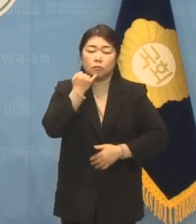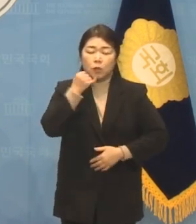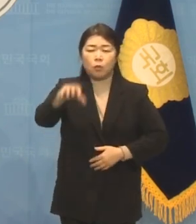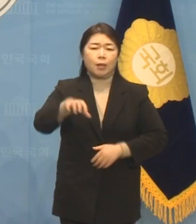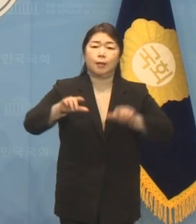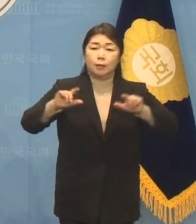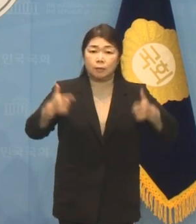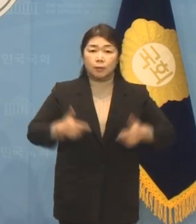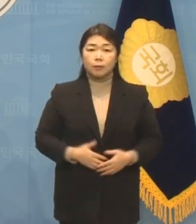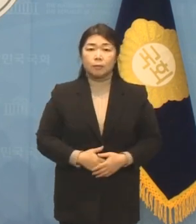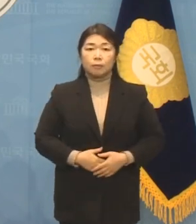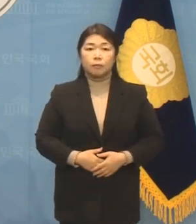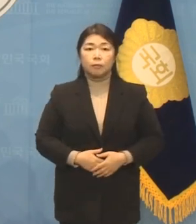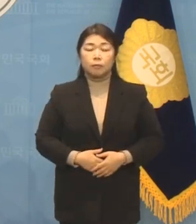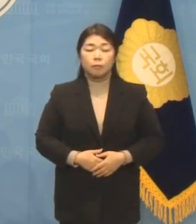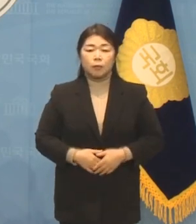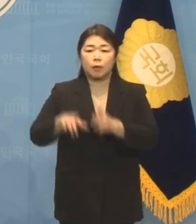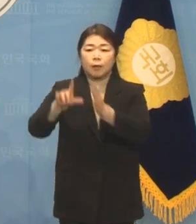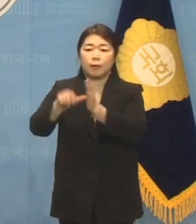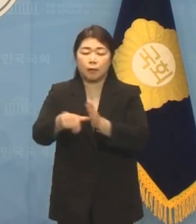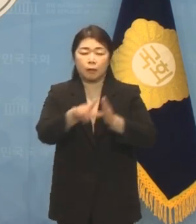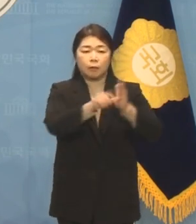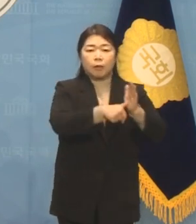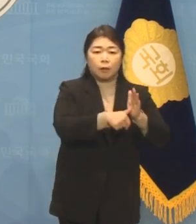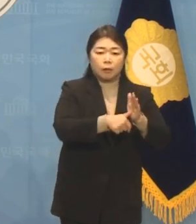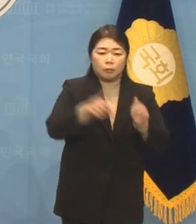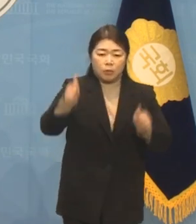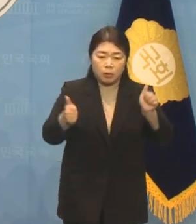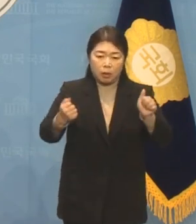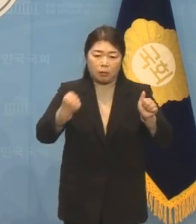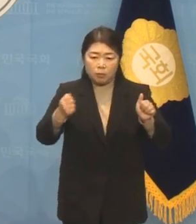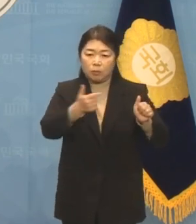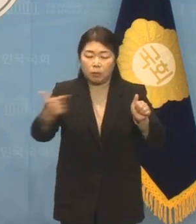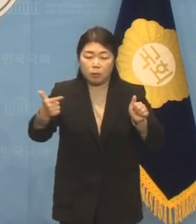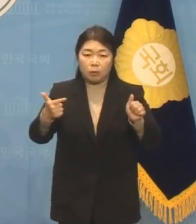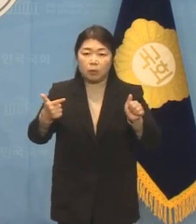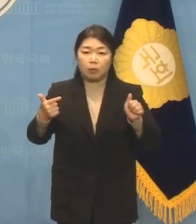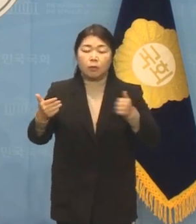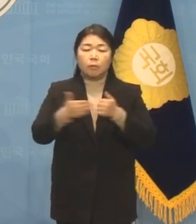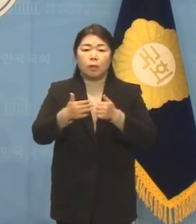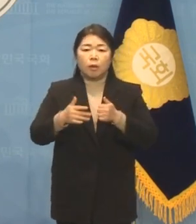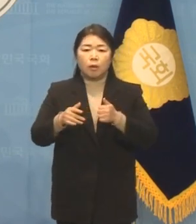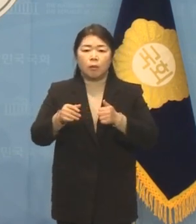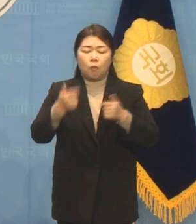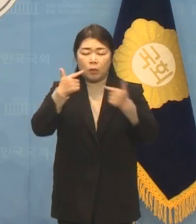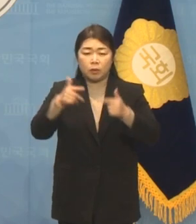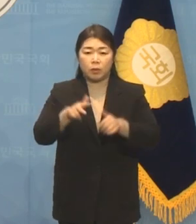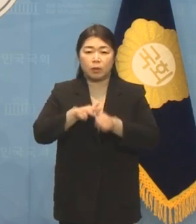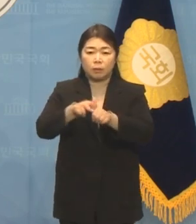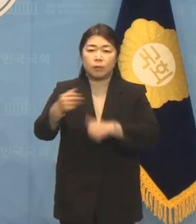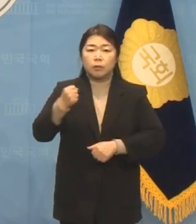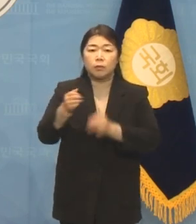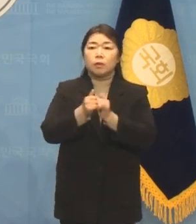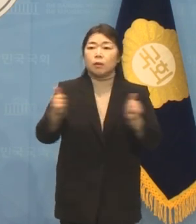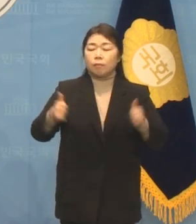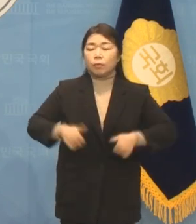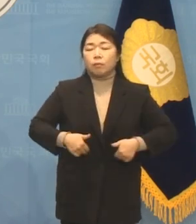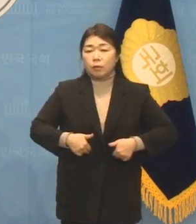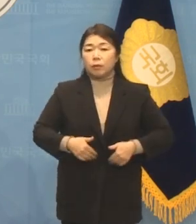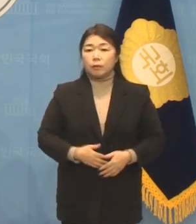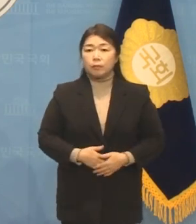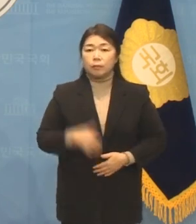아닙니다. 어느 때보다 본선 경쟁력이 있는 후보가 필요합니다. 저는 처음부터 경선을